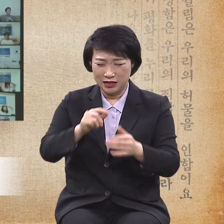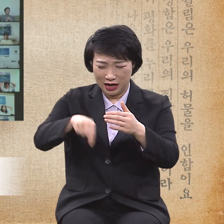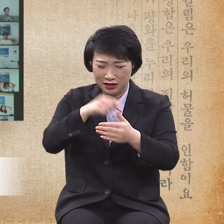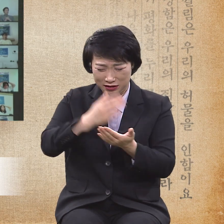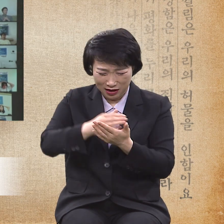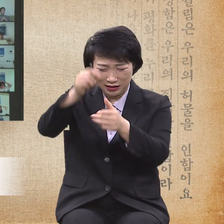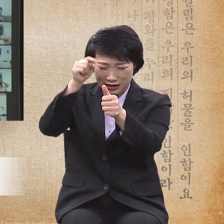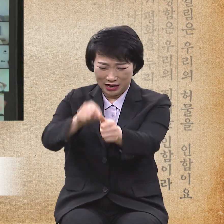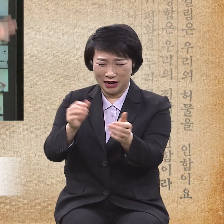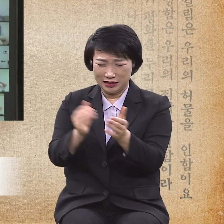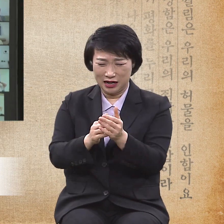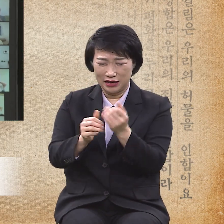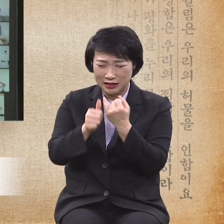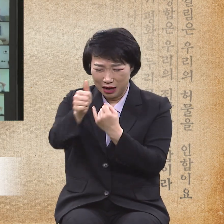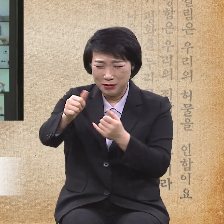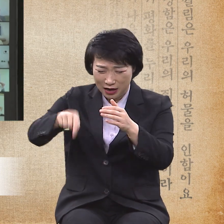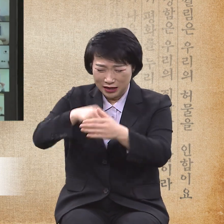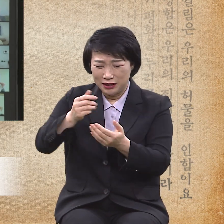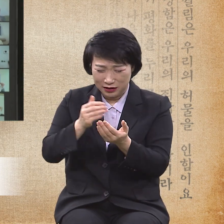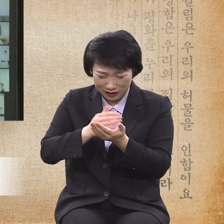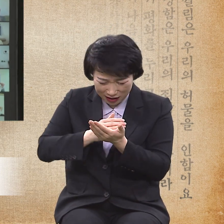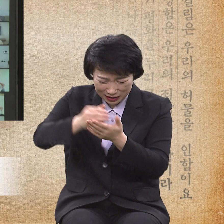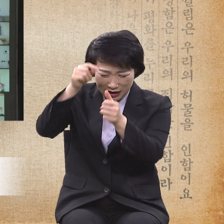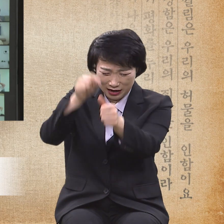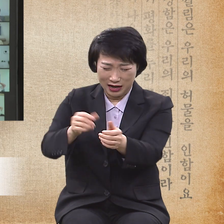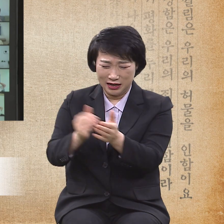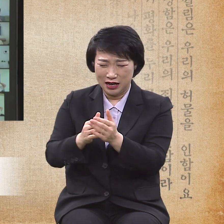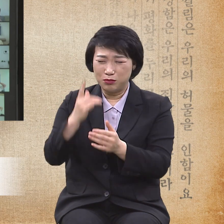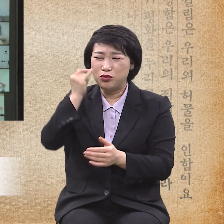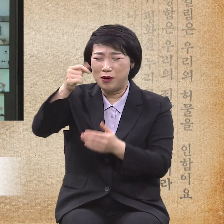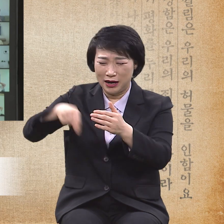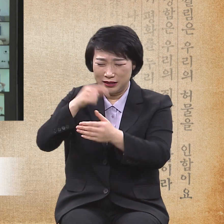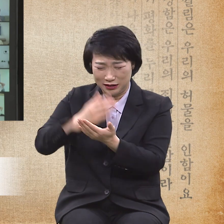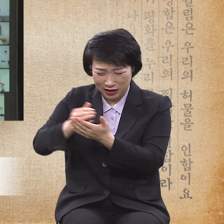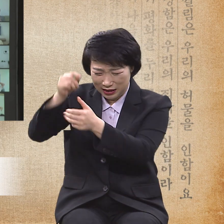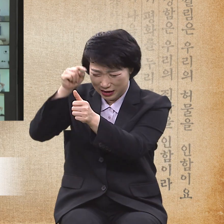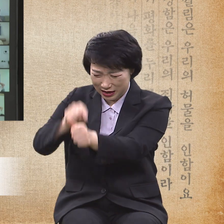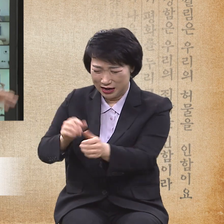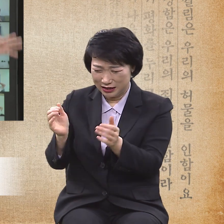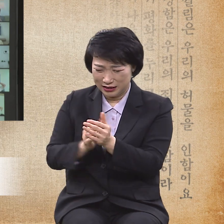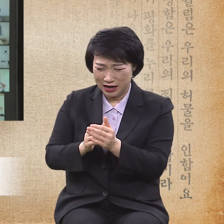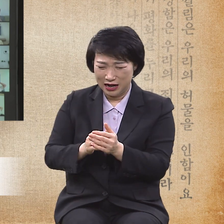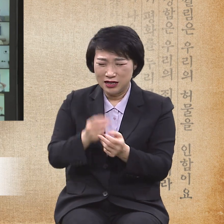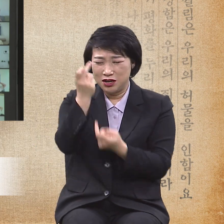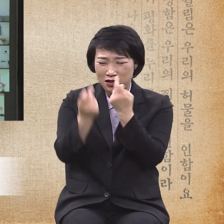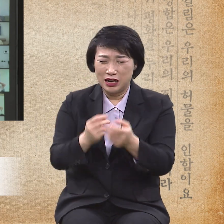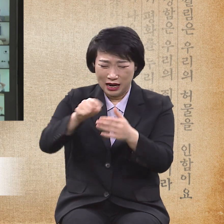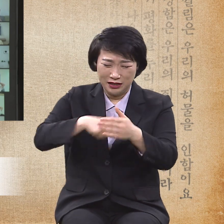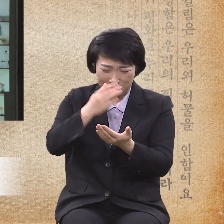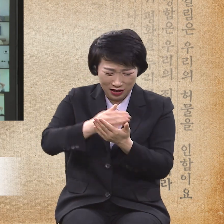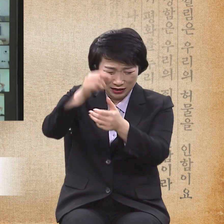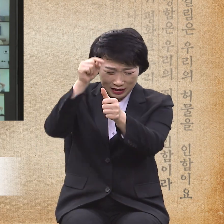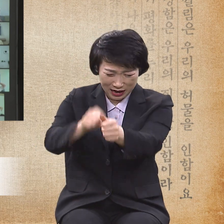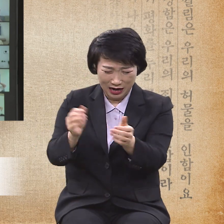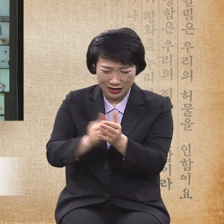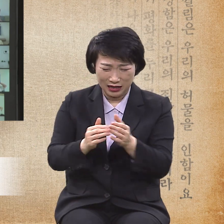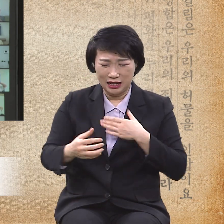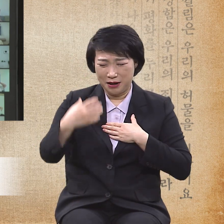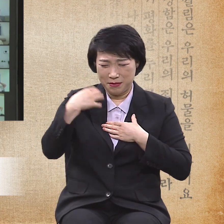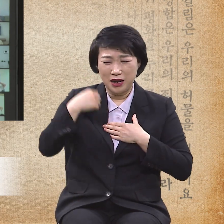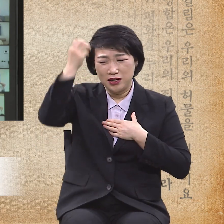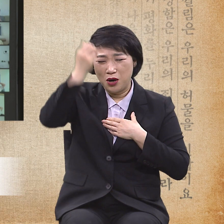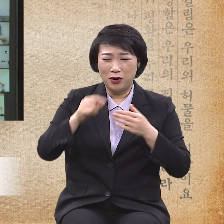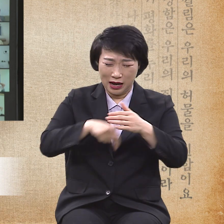자녀에게서 떠나가라. 남편에게서 떠나가라. 부모에게서 떠나가라. 형제에게서 떠나가라. 내가